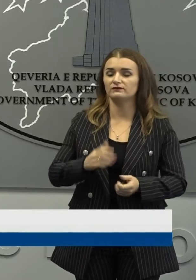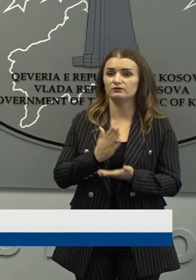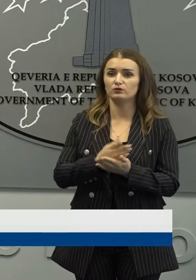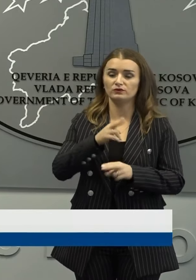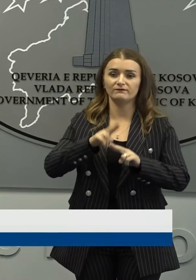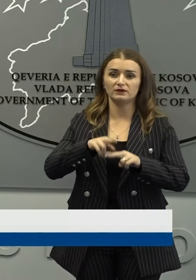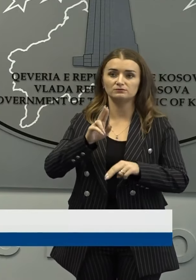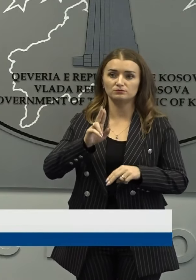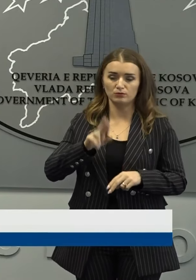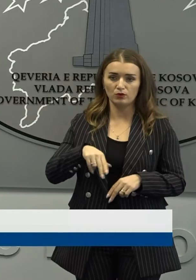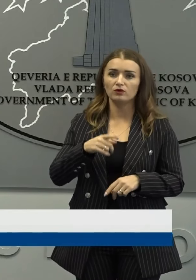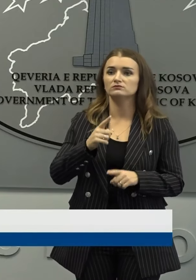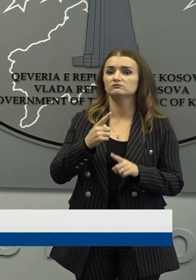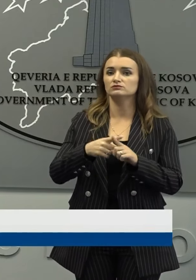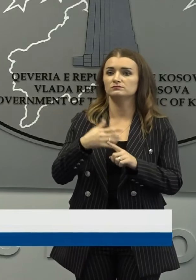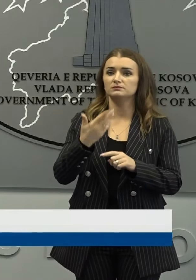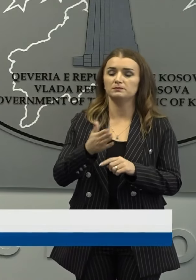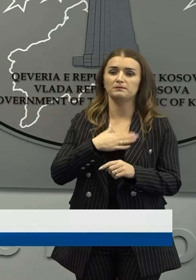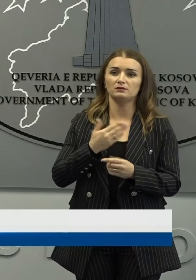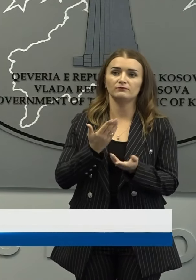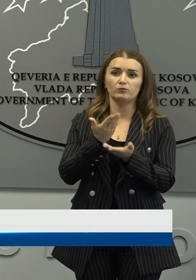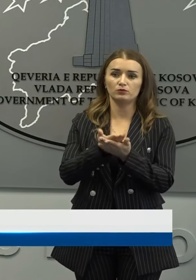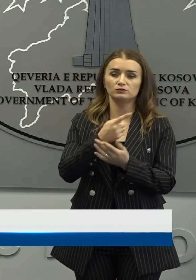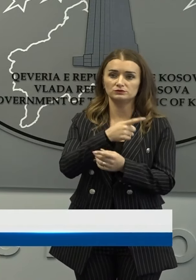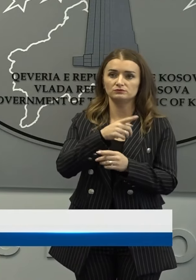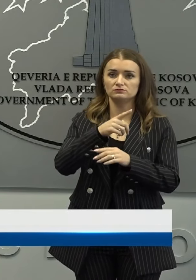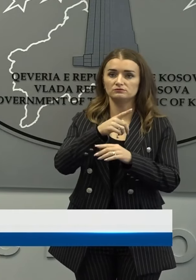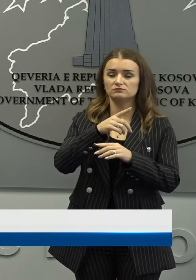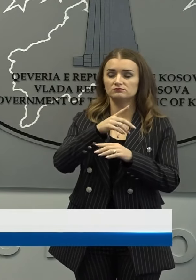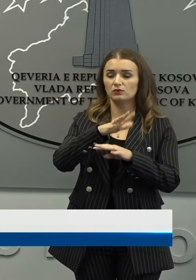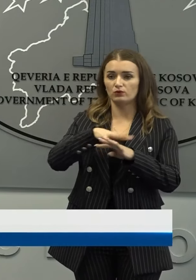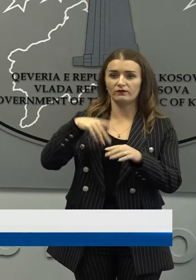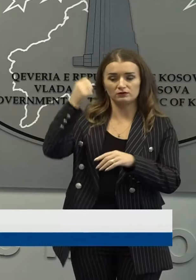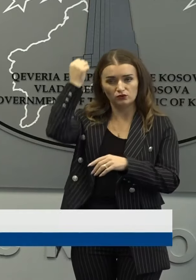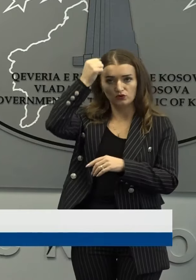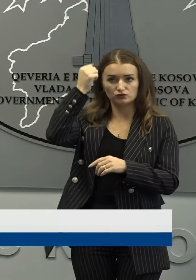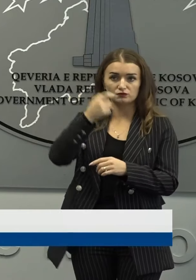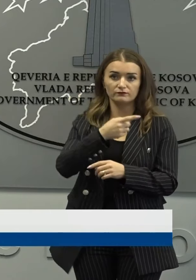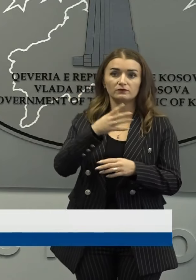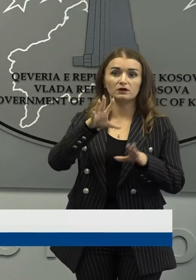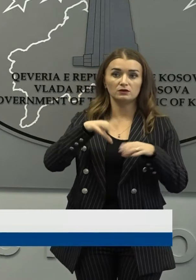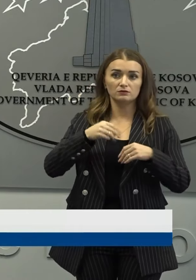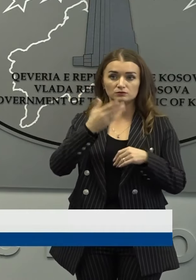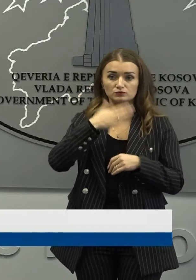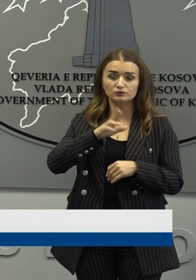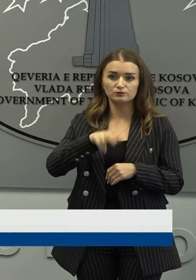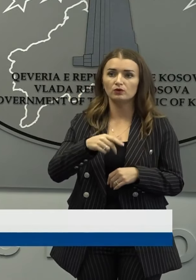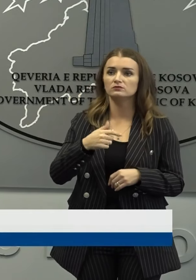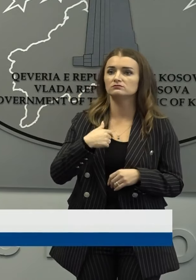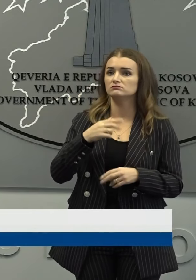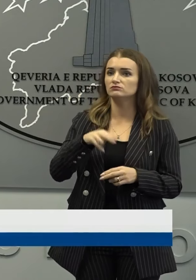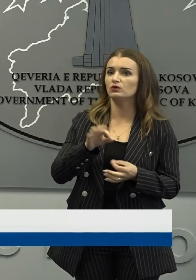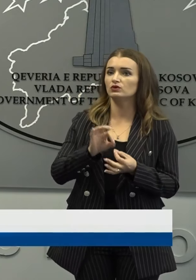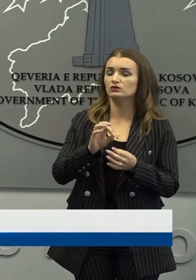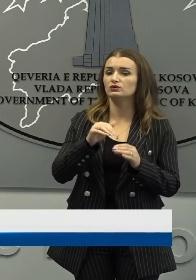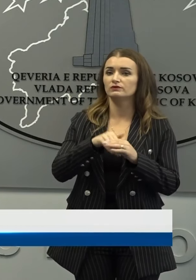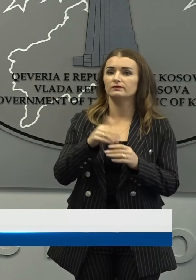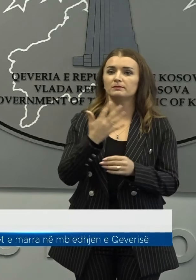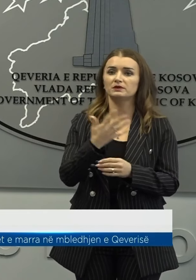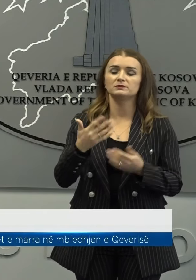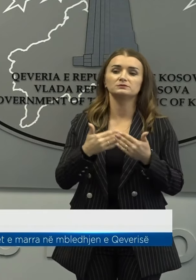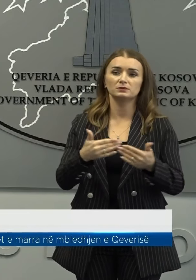t'i kursejmë rreth 55 milion euro në vit të qytetarëve dhe të bizneseve të cilët kanë qenë shpenzime